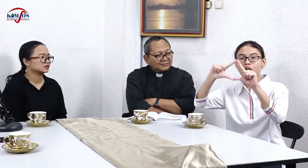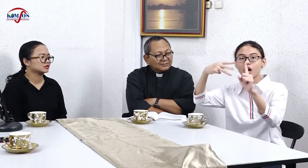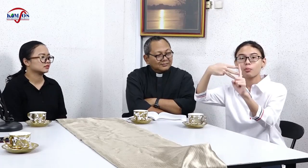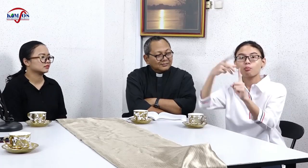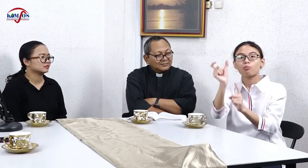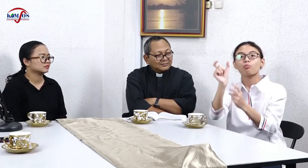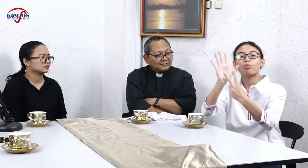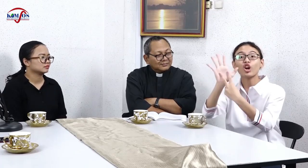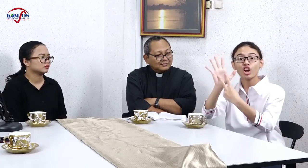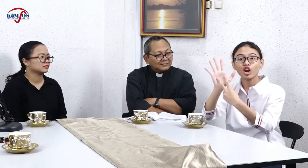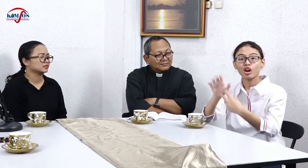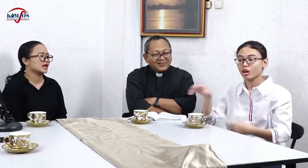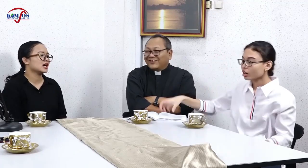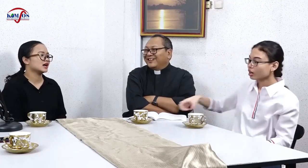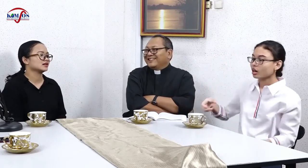ibu